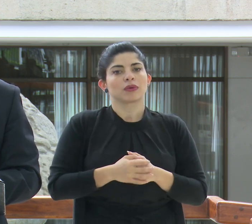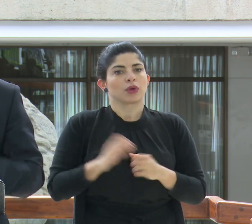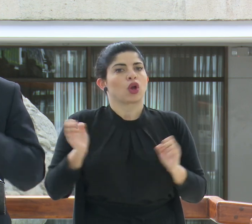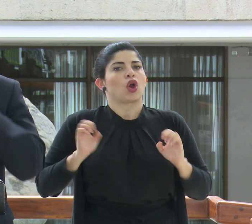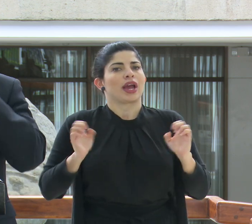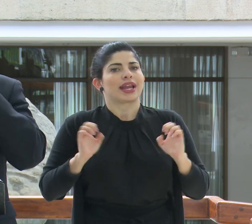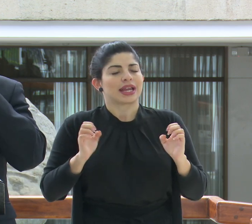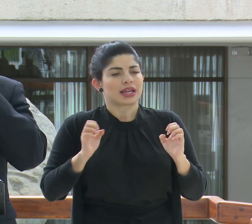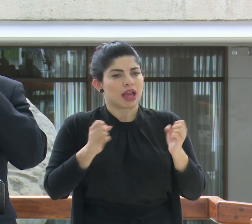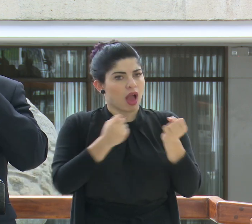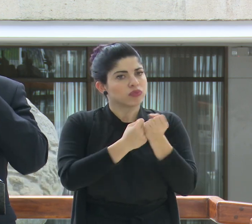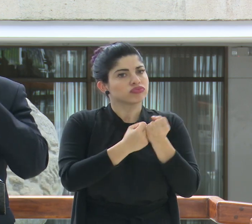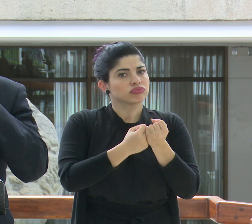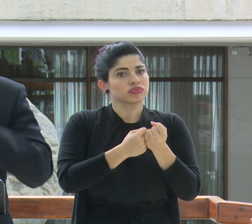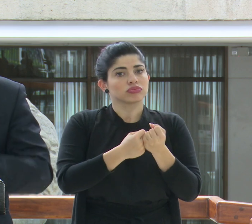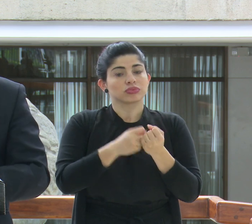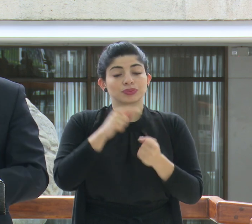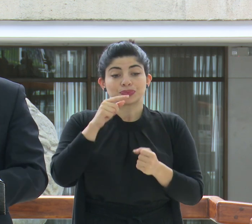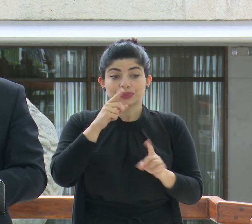energía.